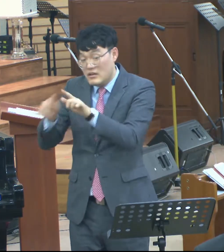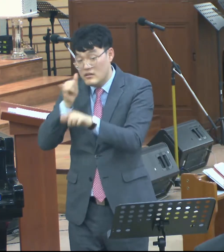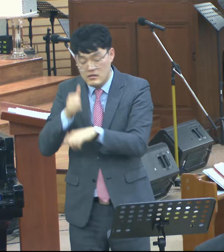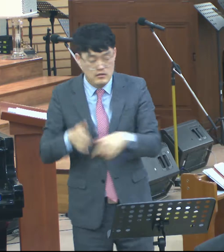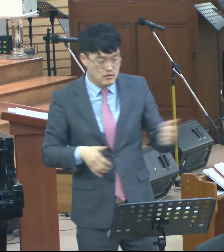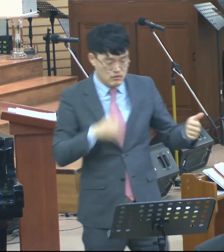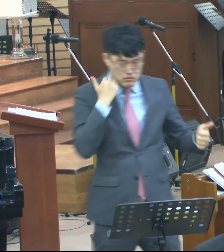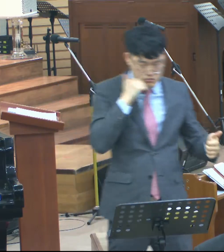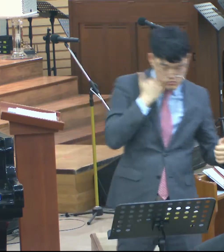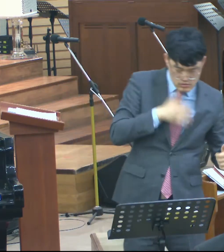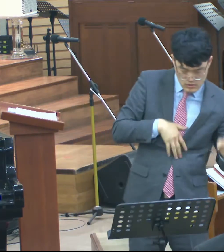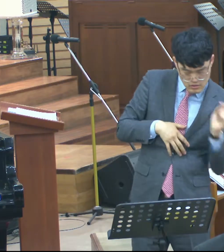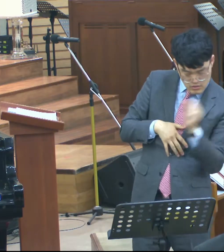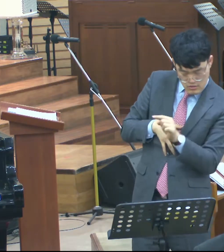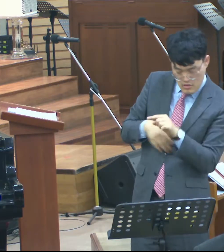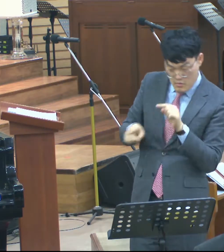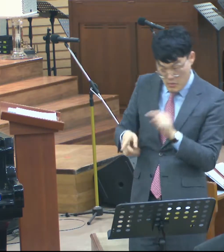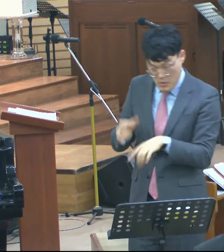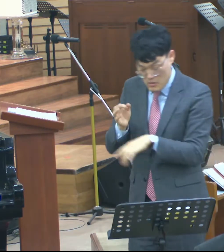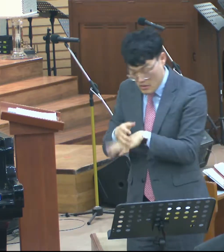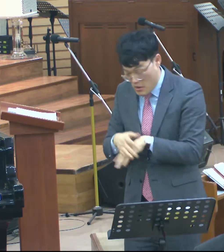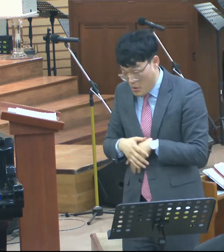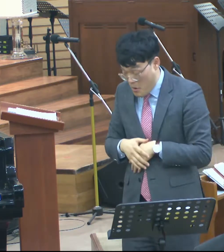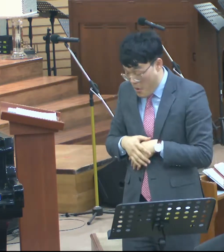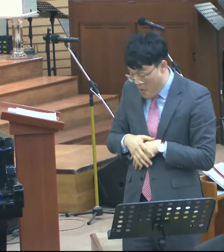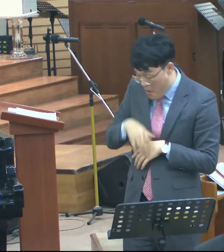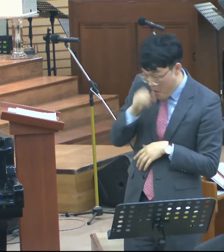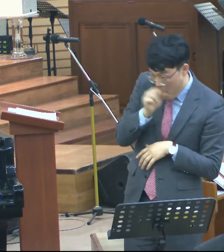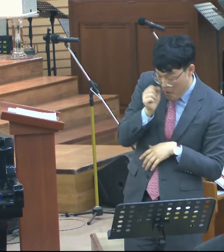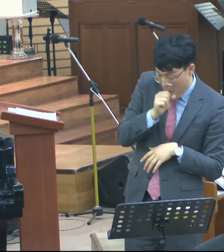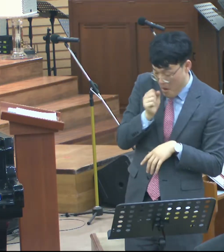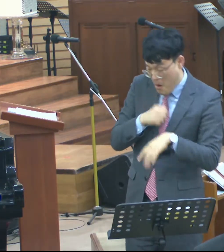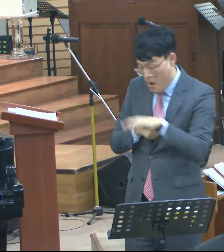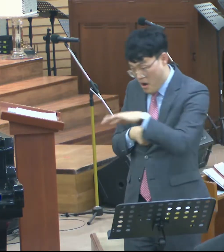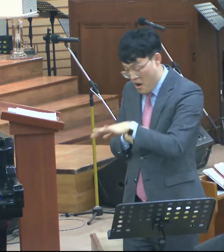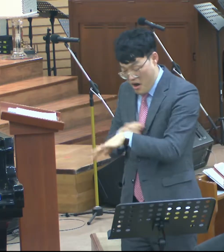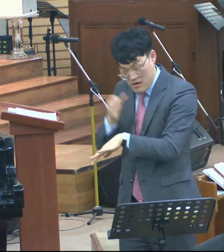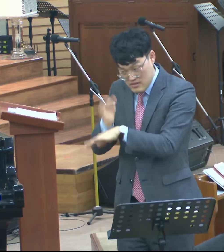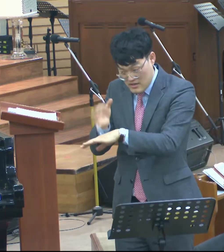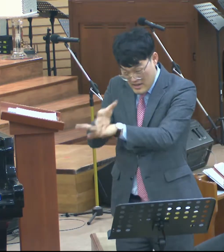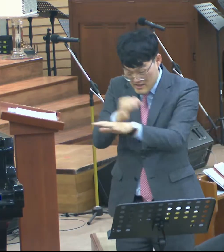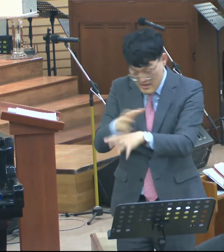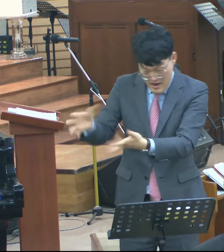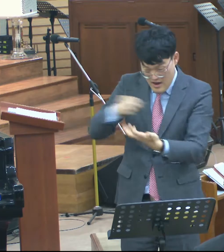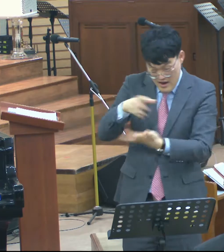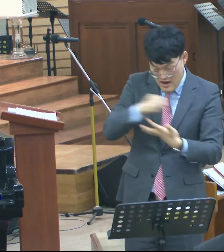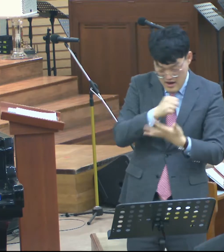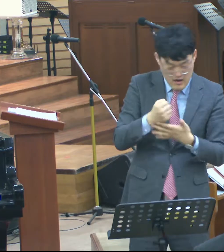그러면서 밤에 잠을 못 자는 거죠. 밥을 안 먹는 거죠. 그것이 손에 들어올 때까지.